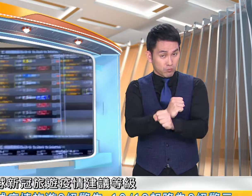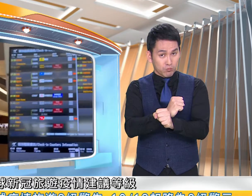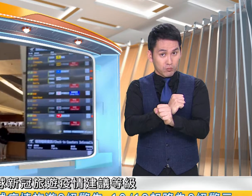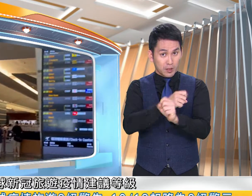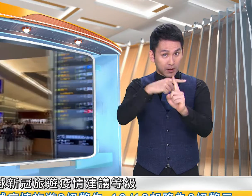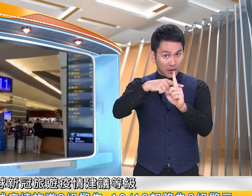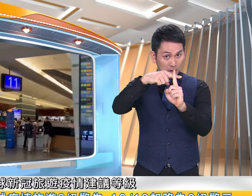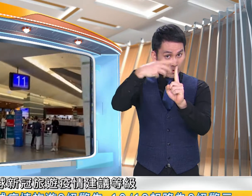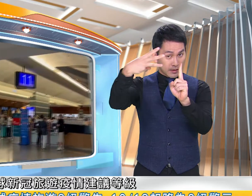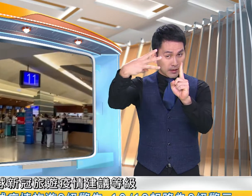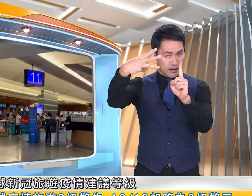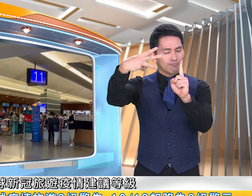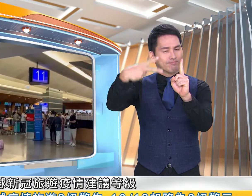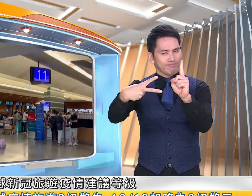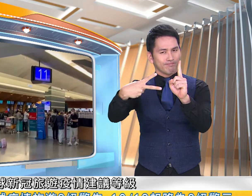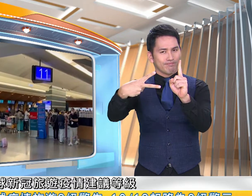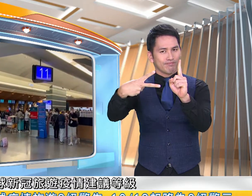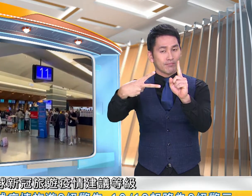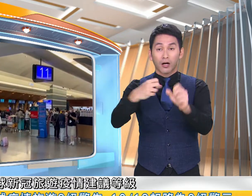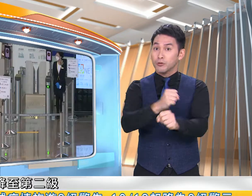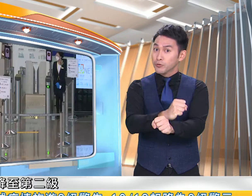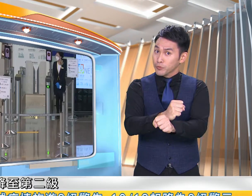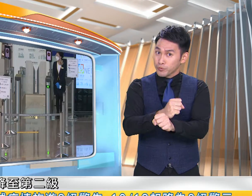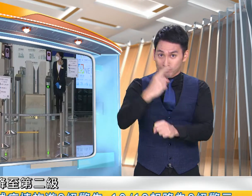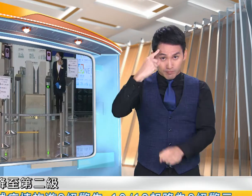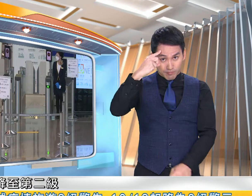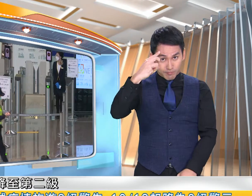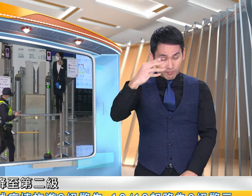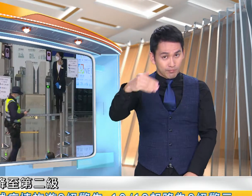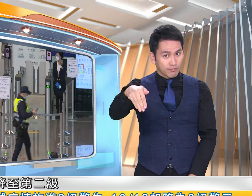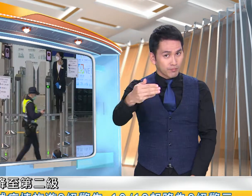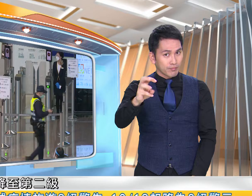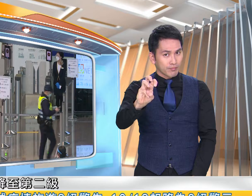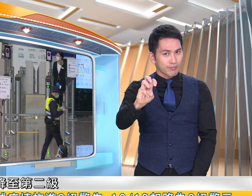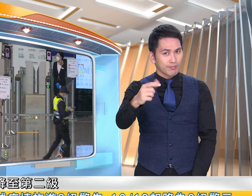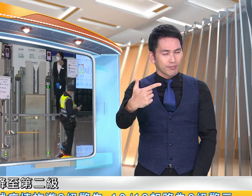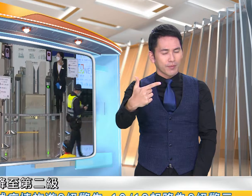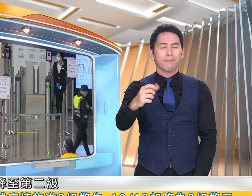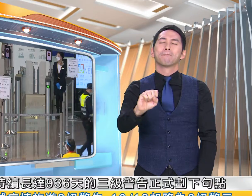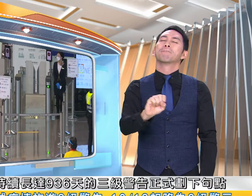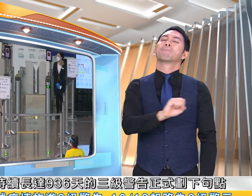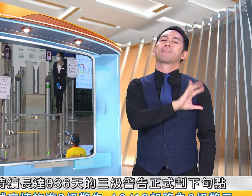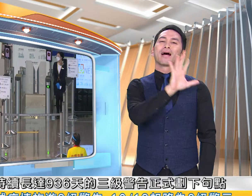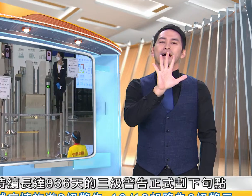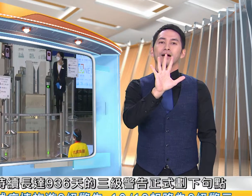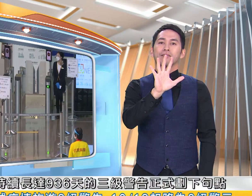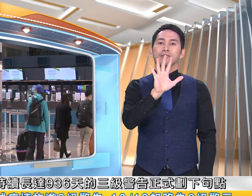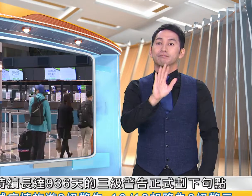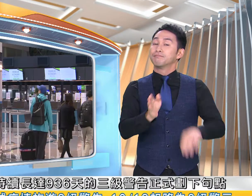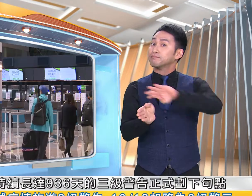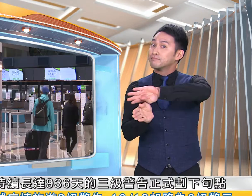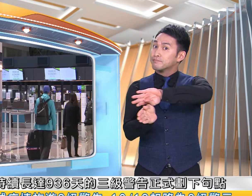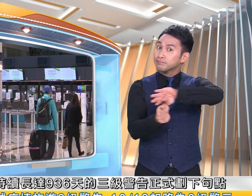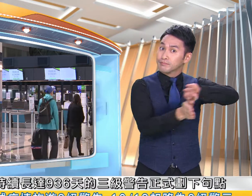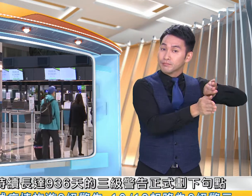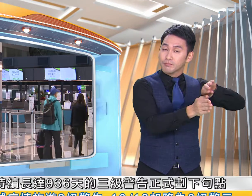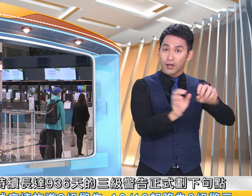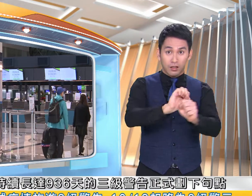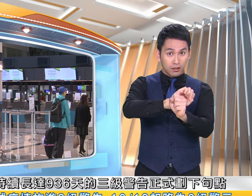旅游疫情建议等级调降至第2级，让持续长达936天的3级警